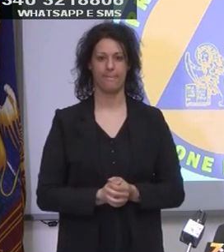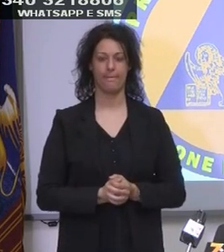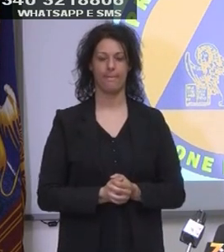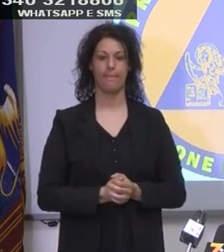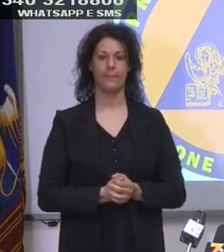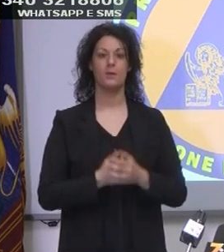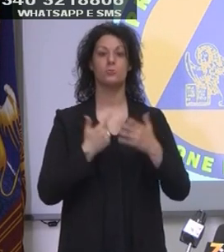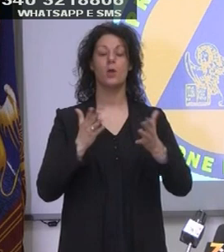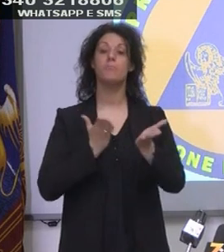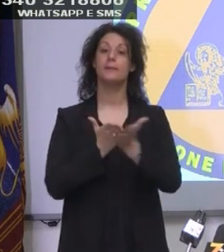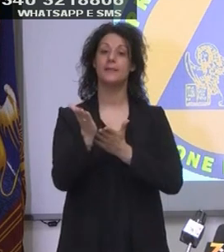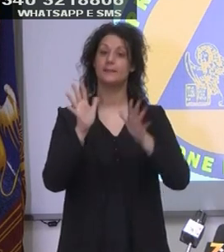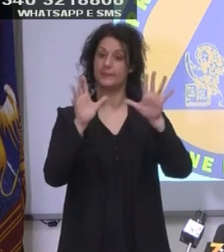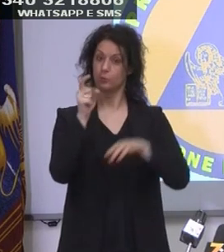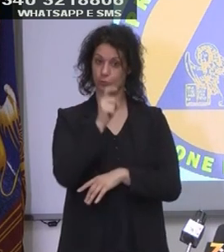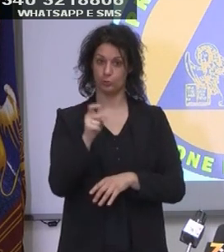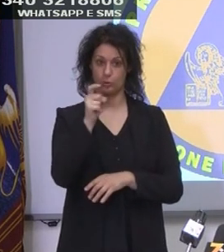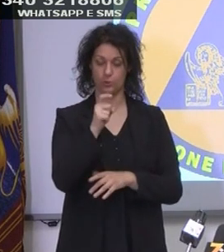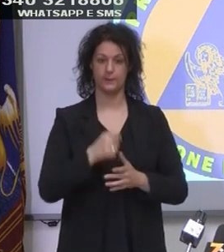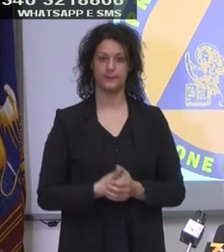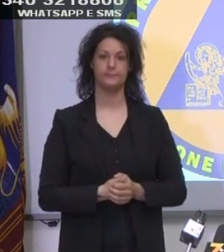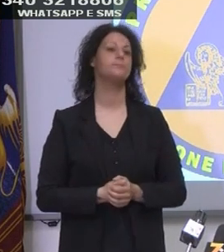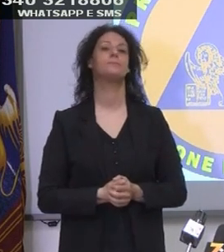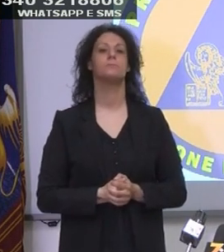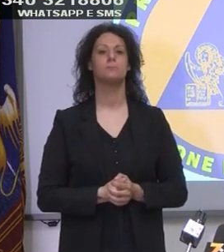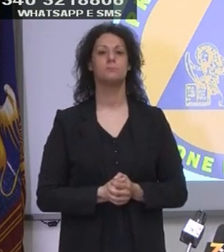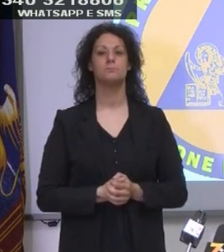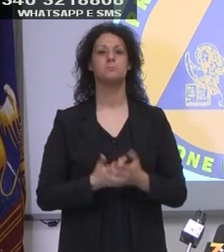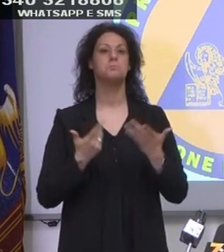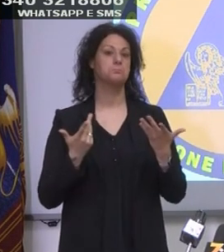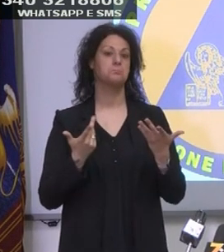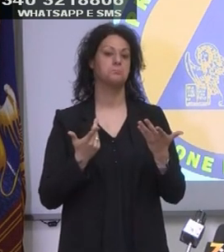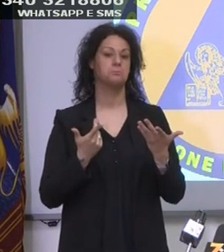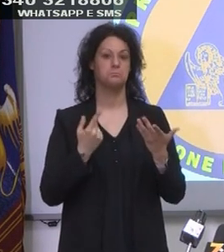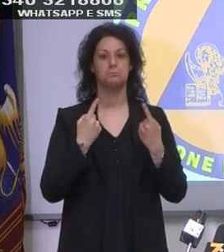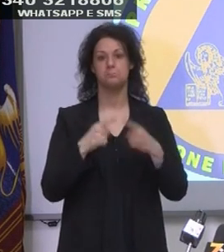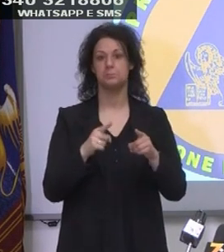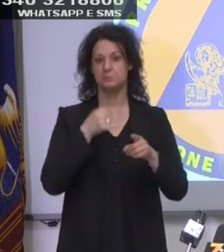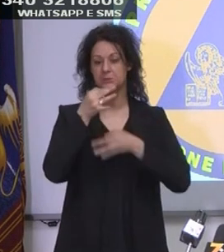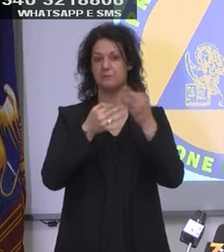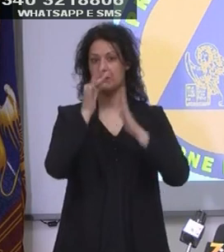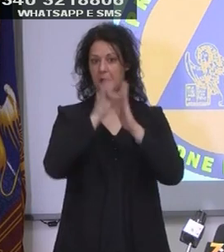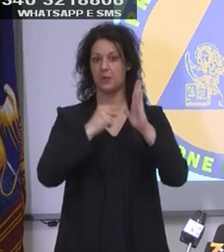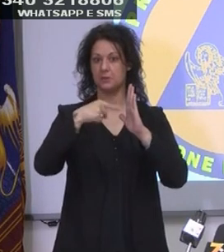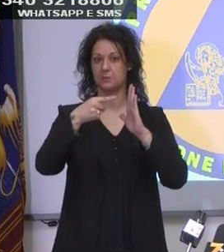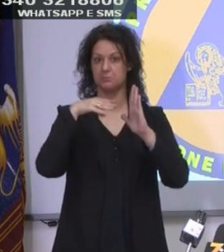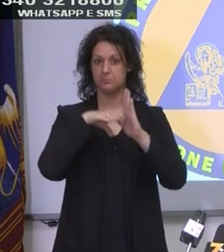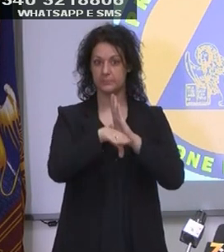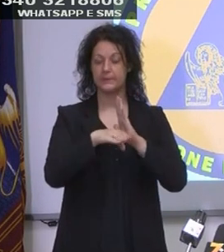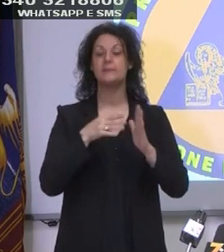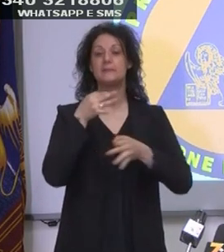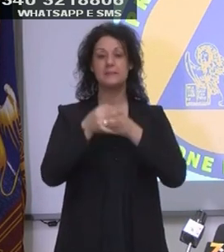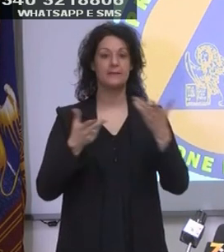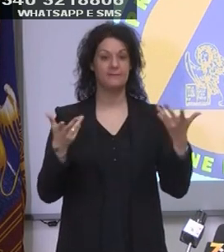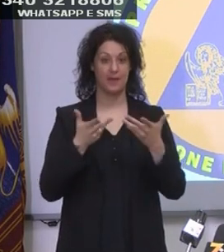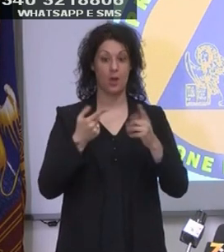Sono passati 10 giorni e per cui volevo sottolineare questo aspetto, nel senso che se la preoccupazione era